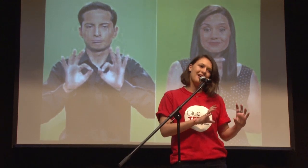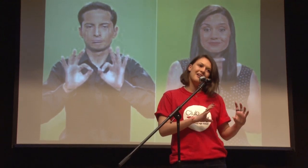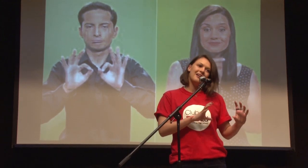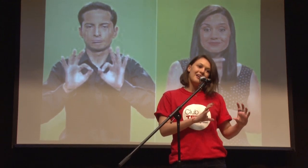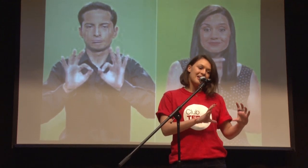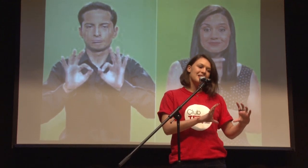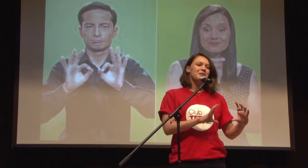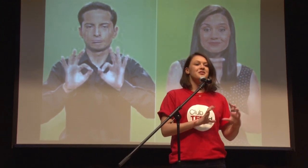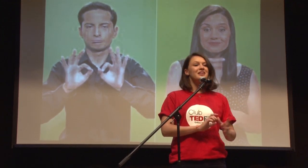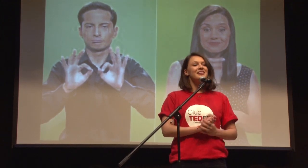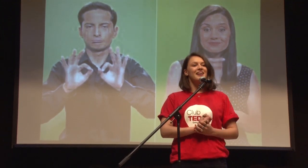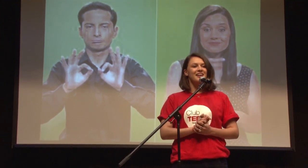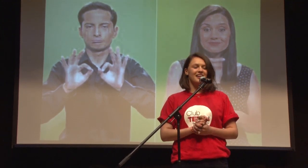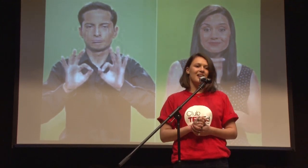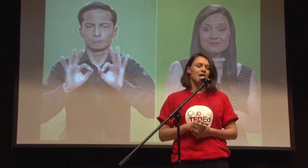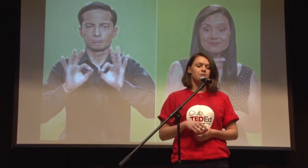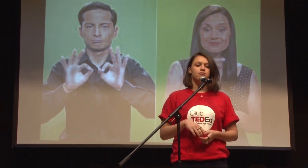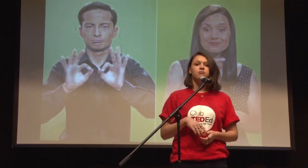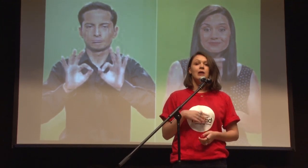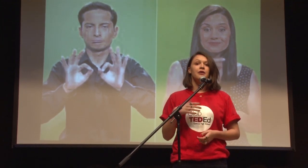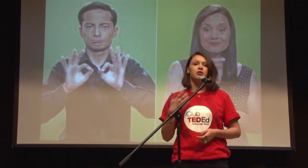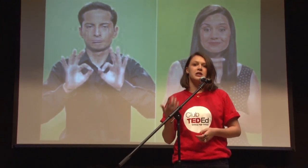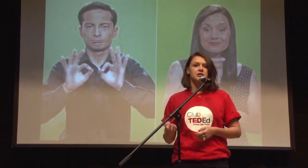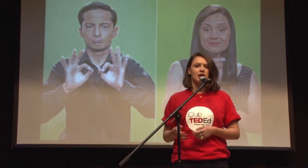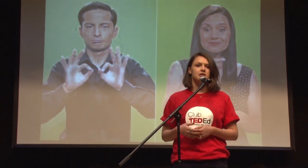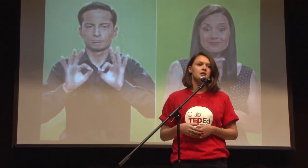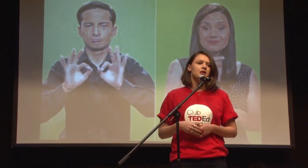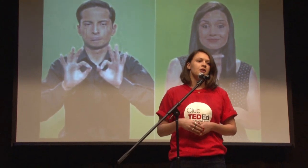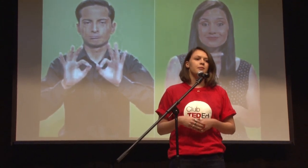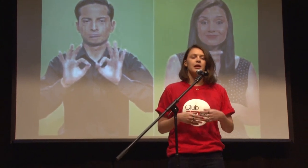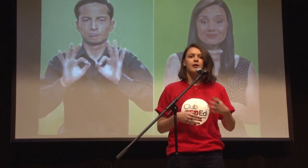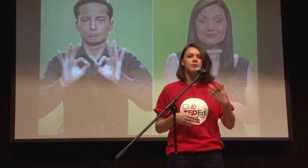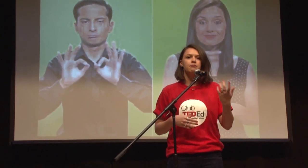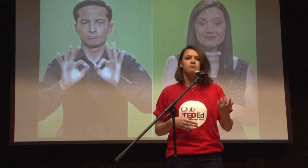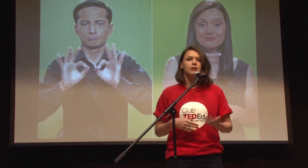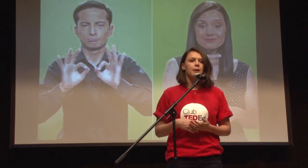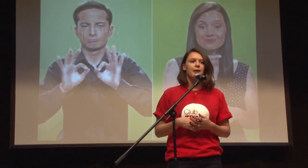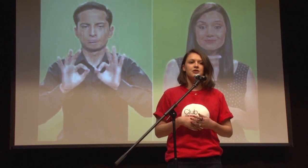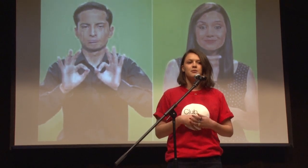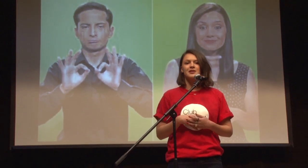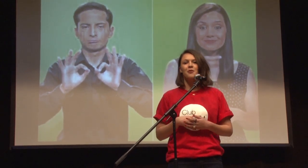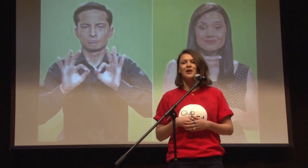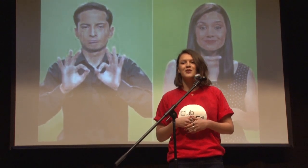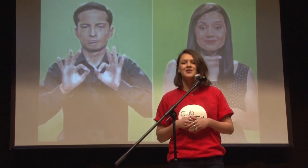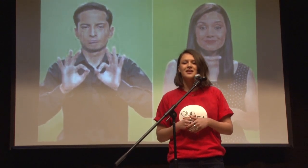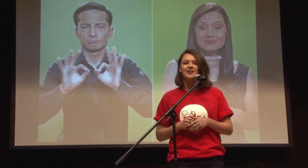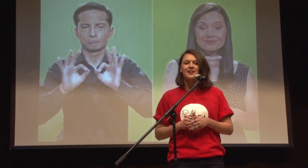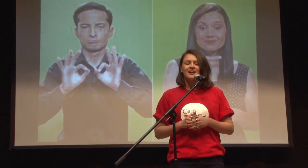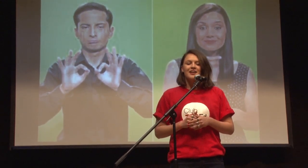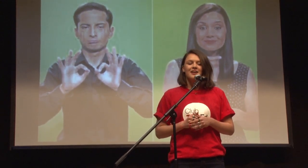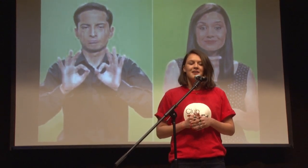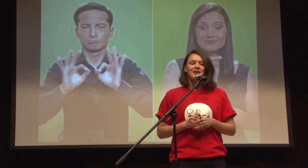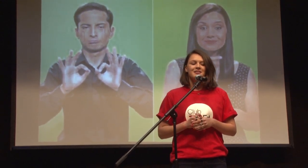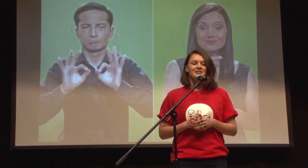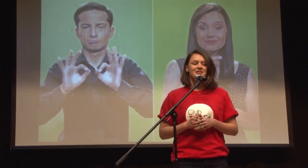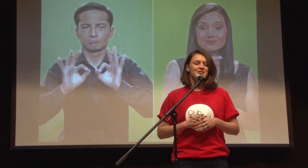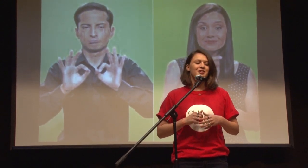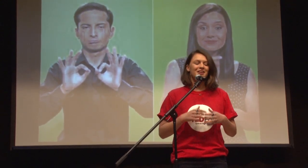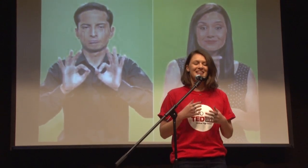esa personita eran las noticias que miraban mis papás o mis abuelos. Entonces yo lo que